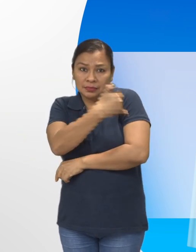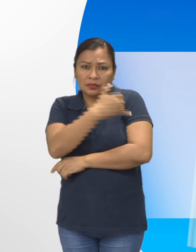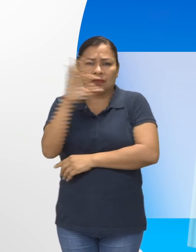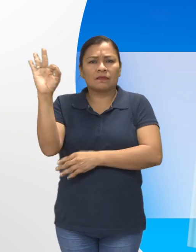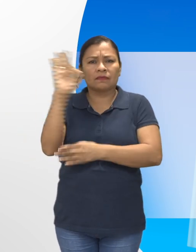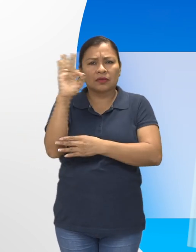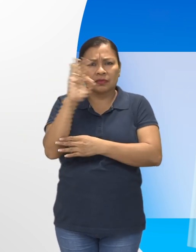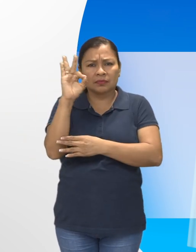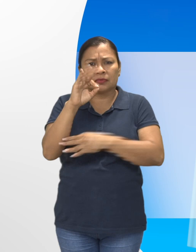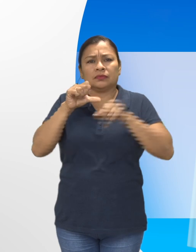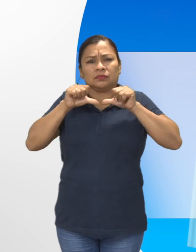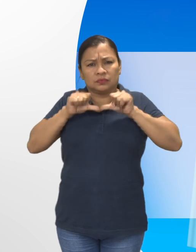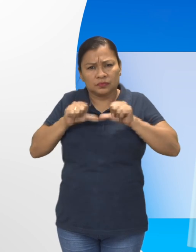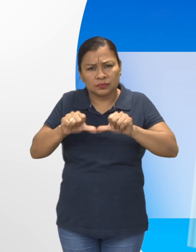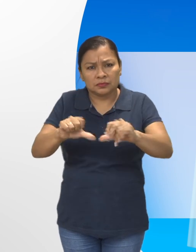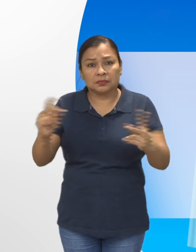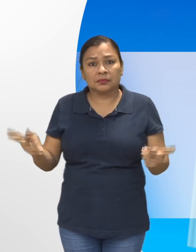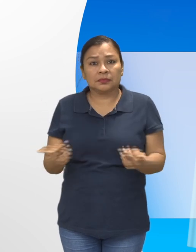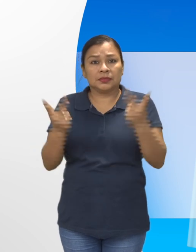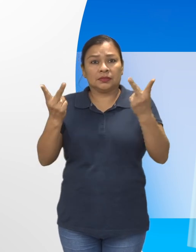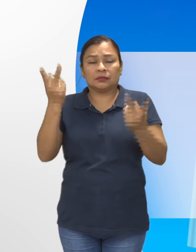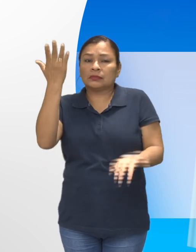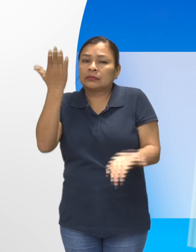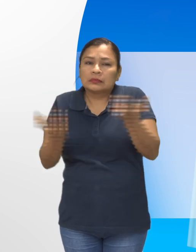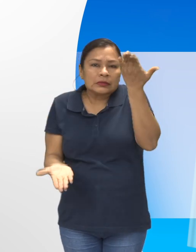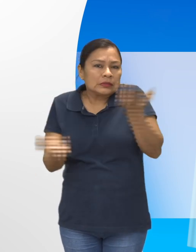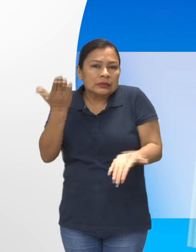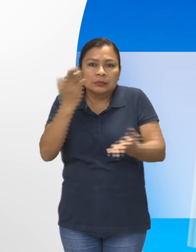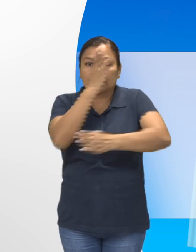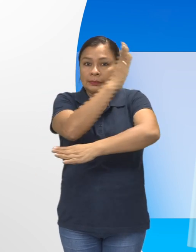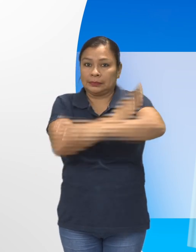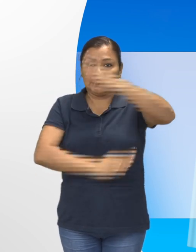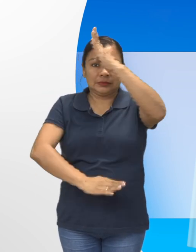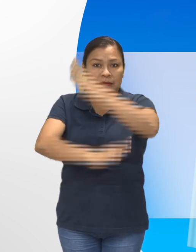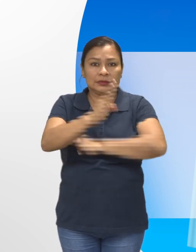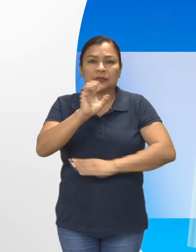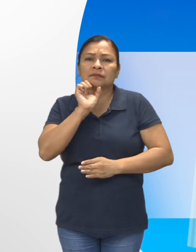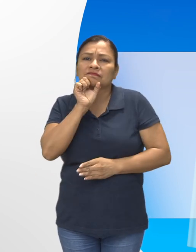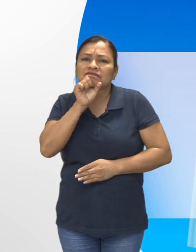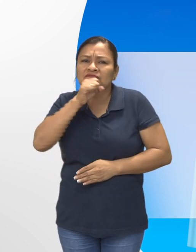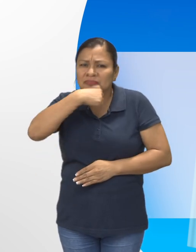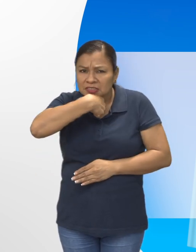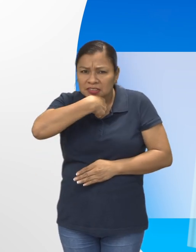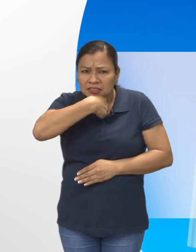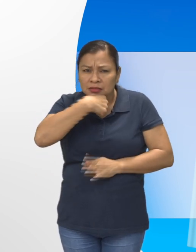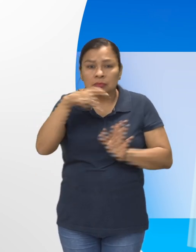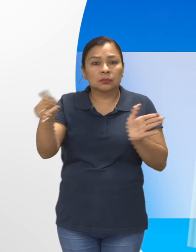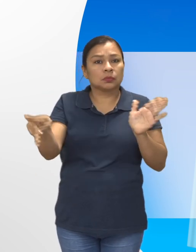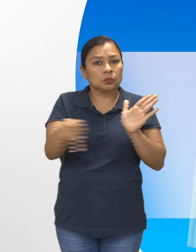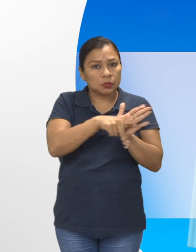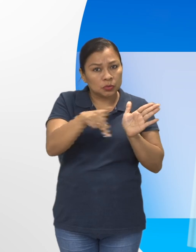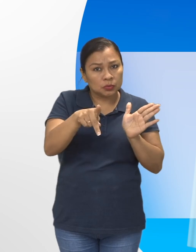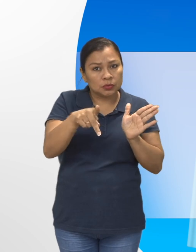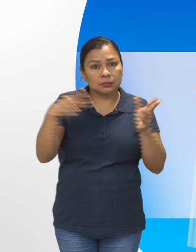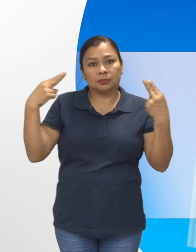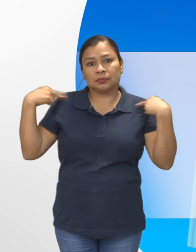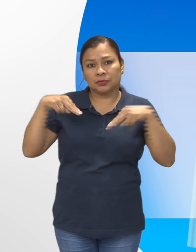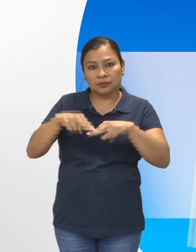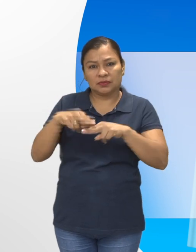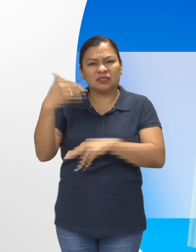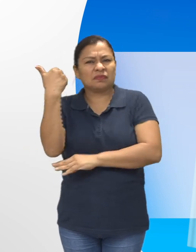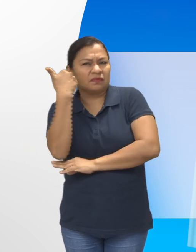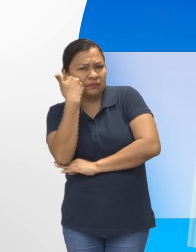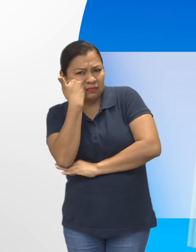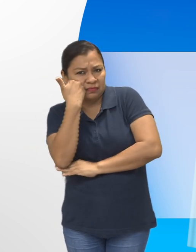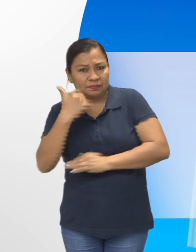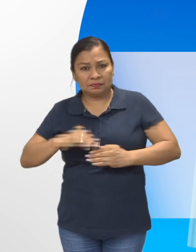7. Seguridad social para protección integral y medios de subsistencia en casos de invalidez, vejez,